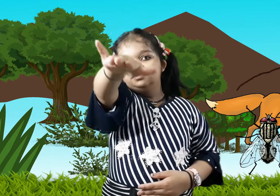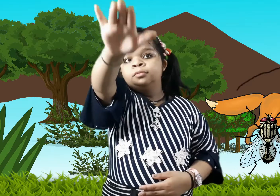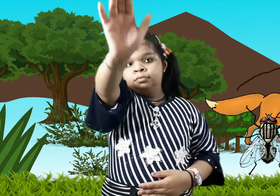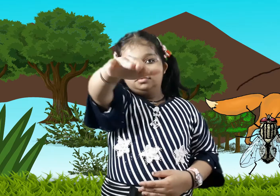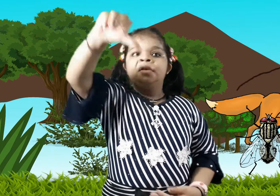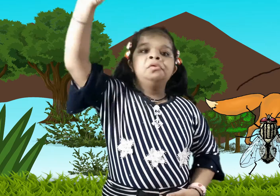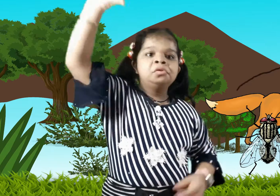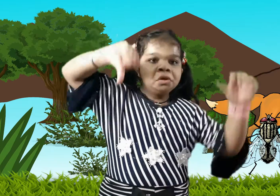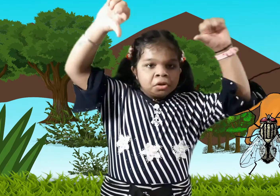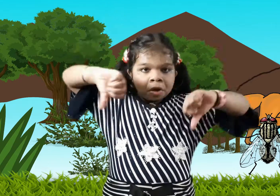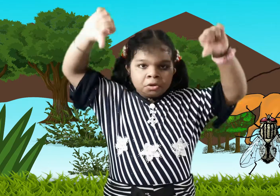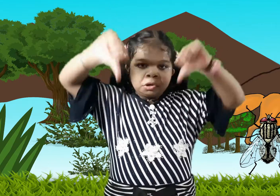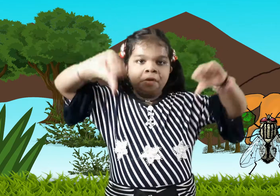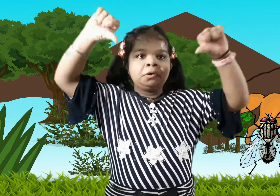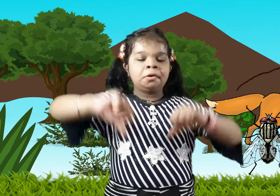को हरा दिया है।